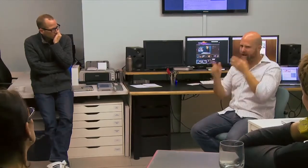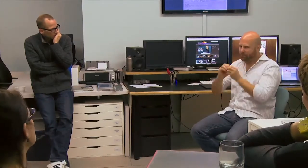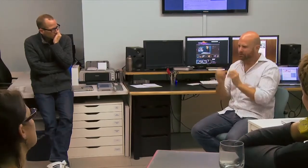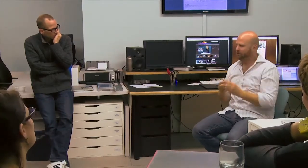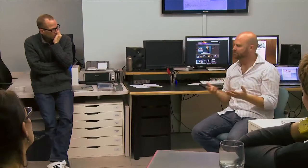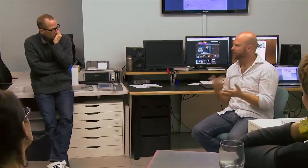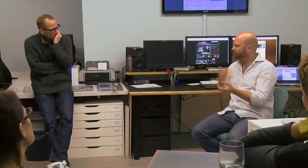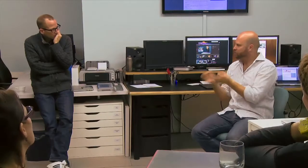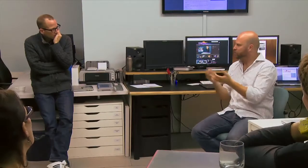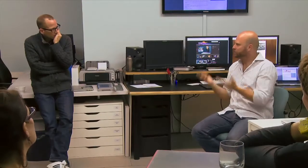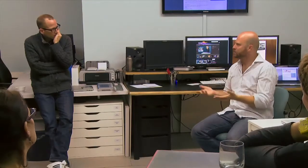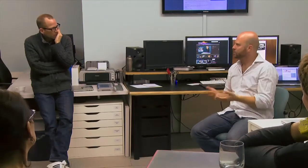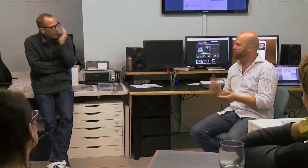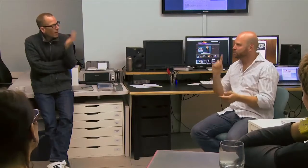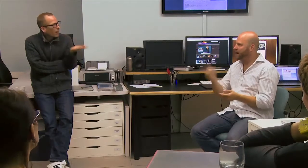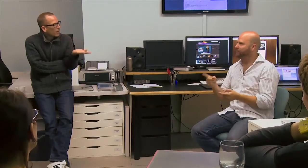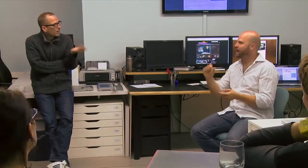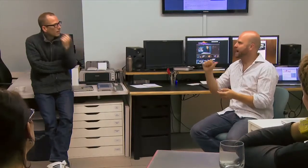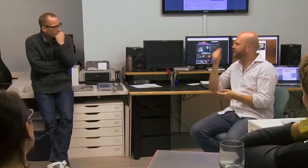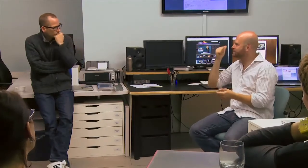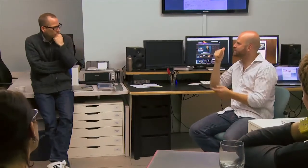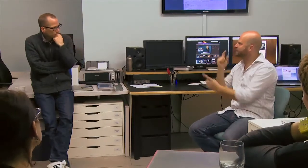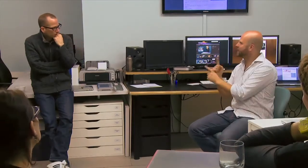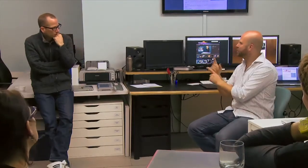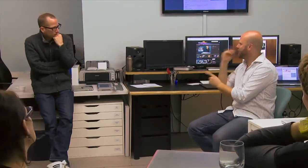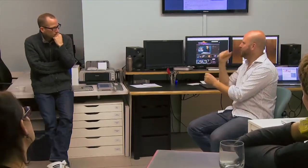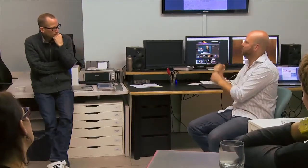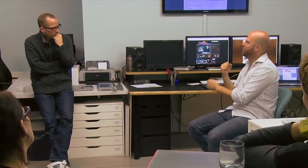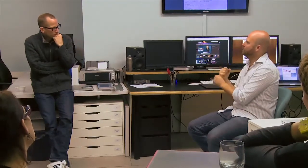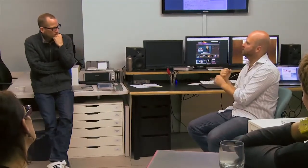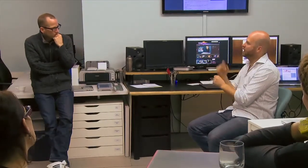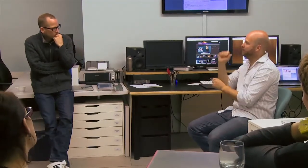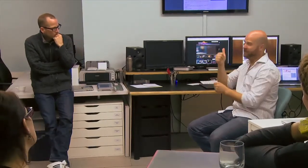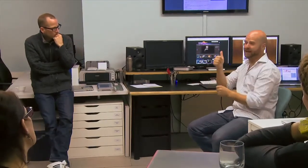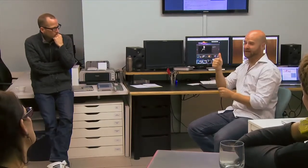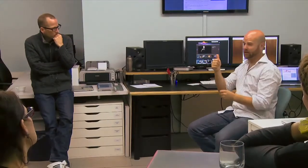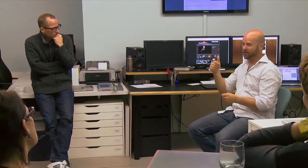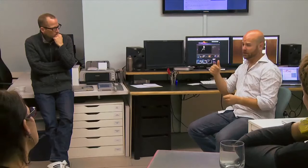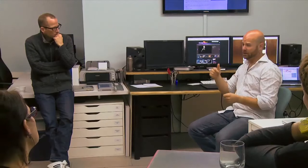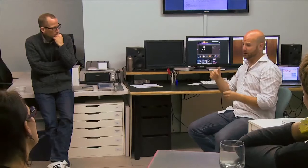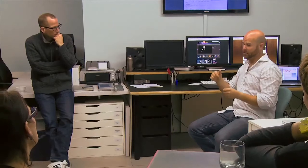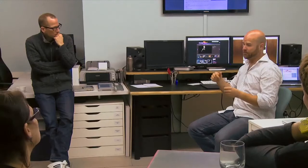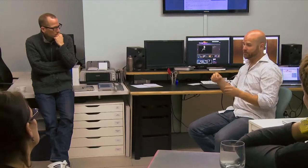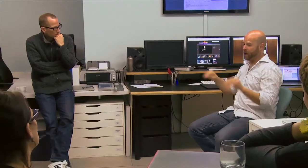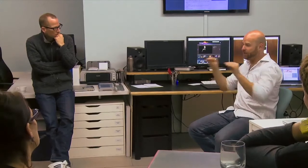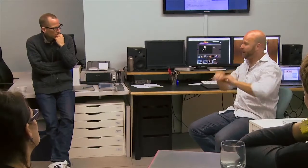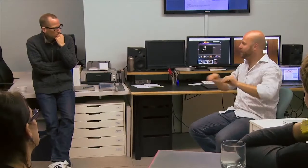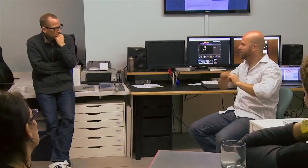dass es eigentlich meistens klappt. Also Erstkontakt ist einfach wichtig, eine Erfahrung sammeln und dann klappt es